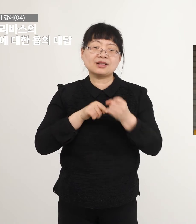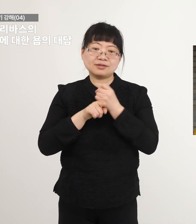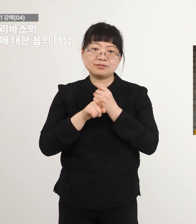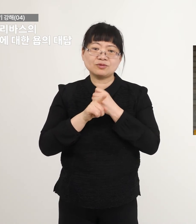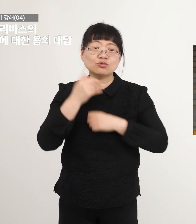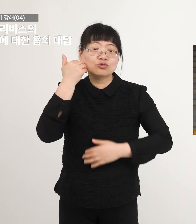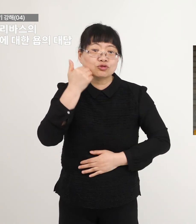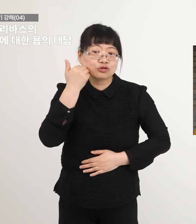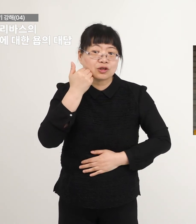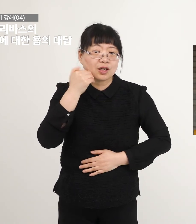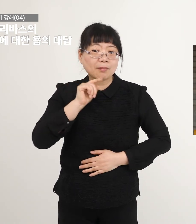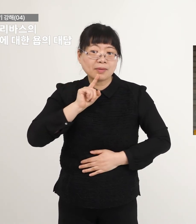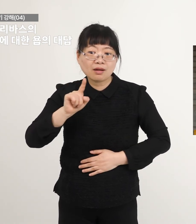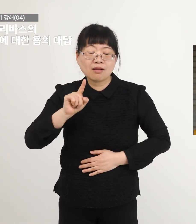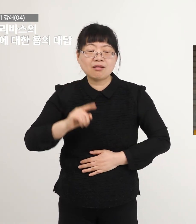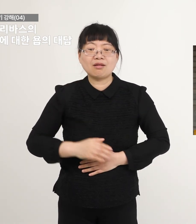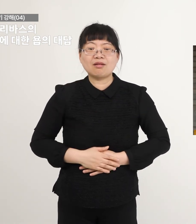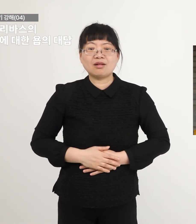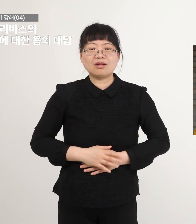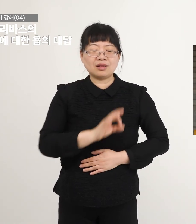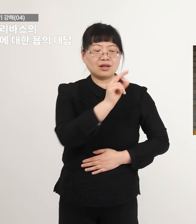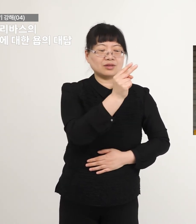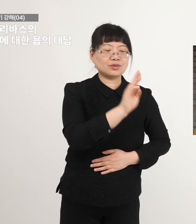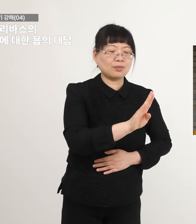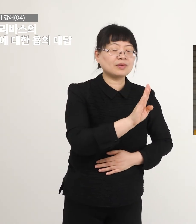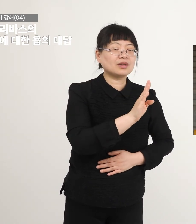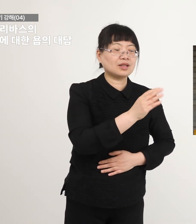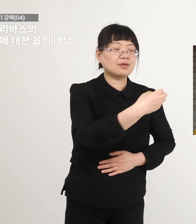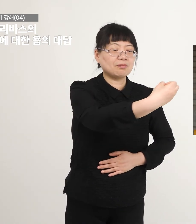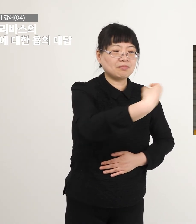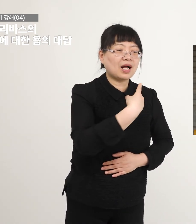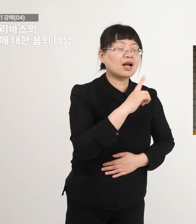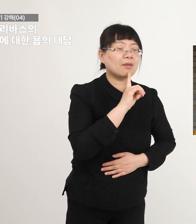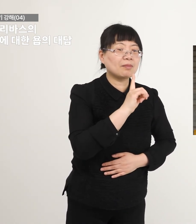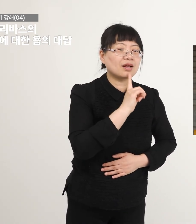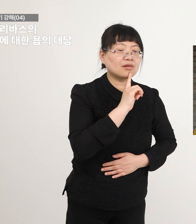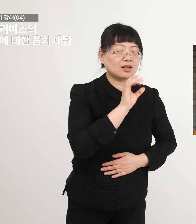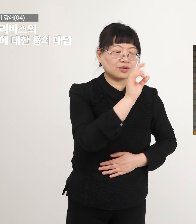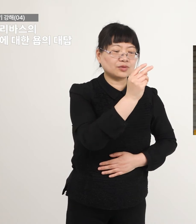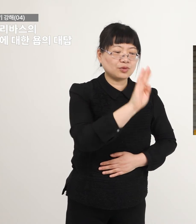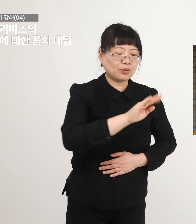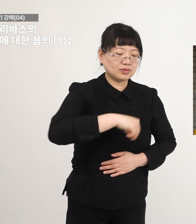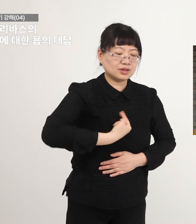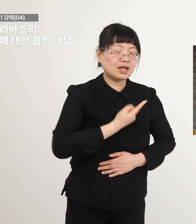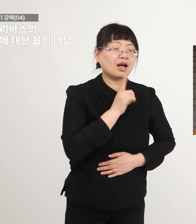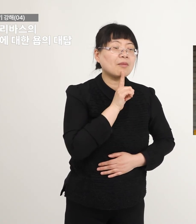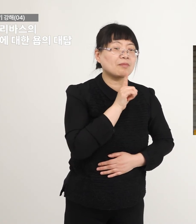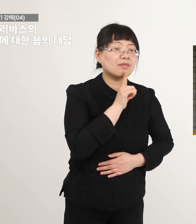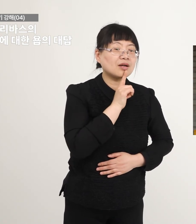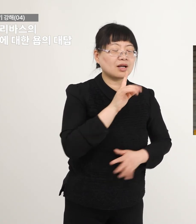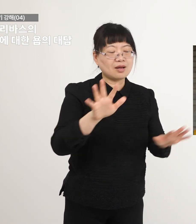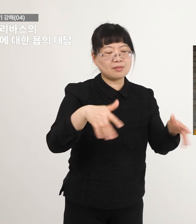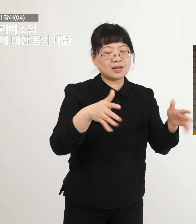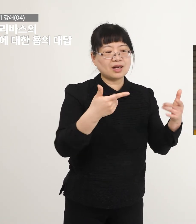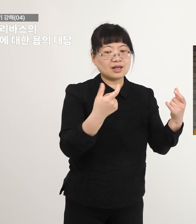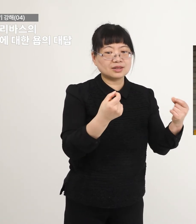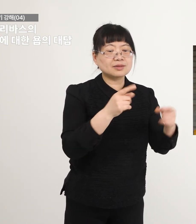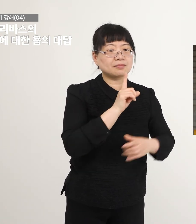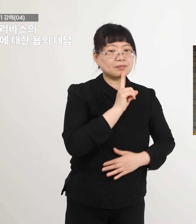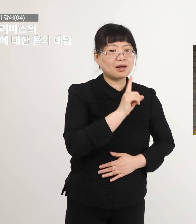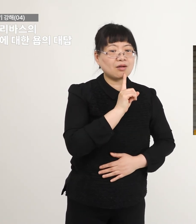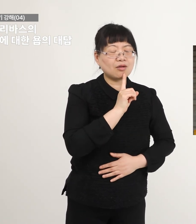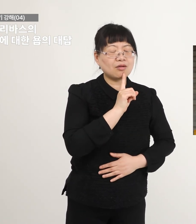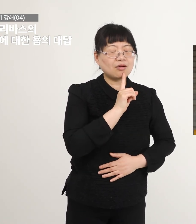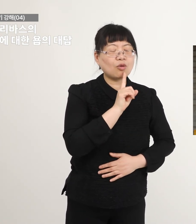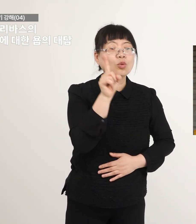말인데 누가 한 말이 욥이 한 말이 욥 자신이 한 말이 바람 같은 말